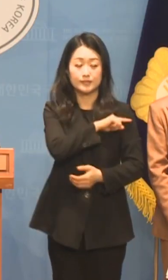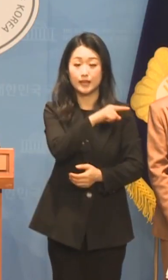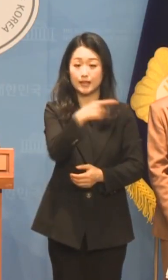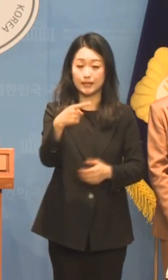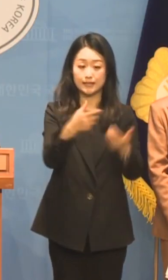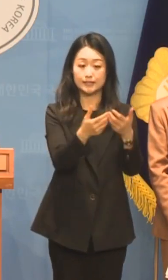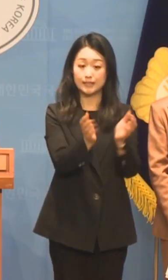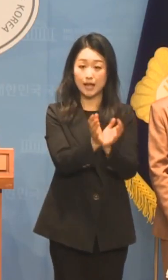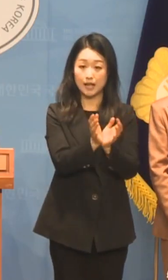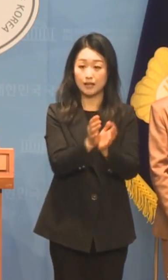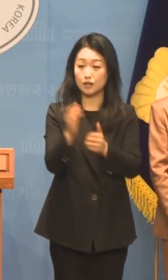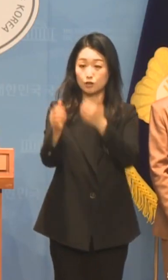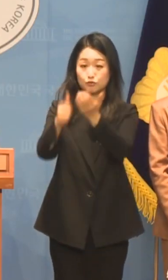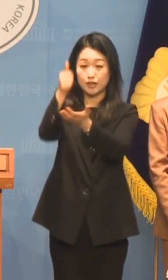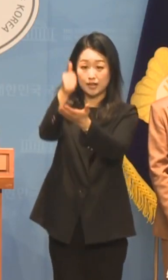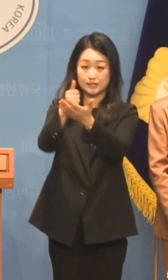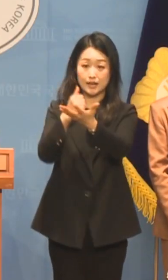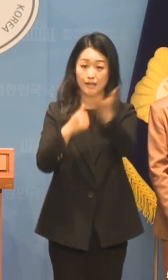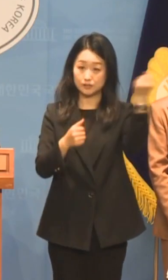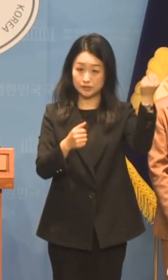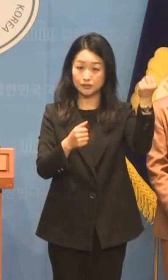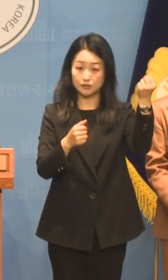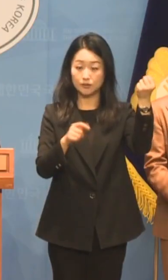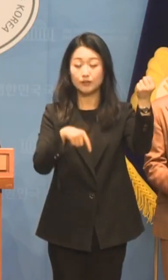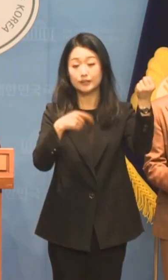제1당이 국회의장을 가져갔으면